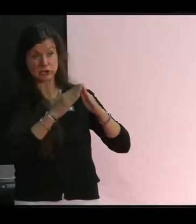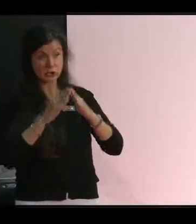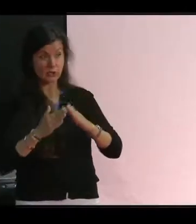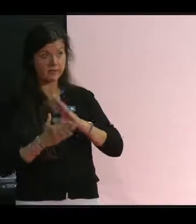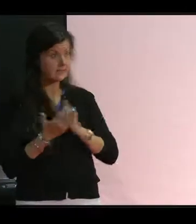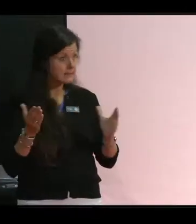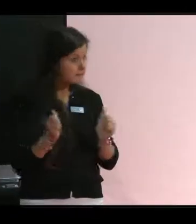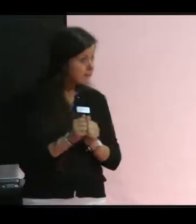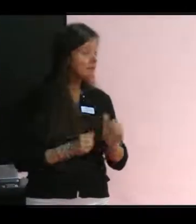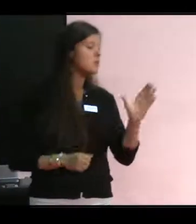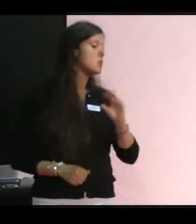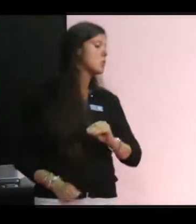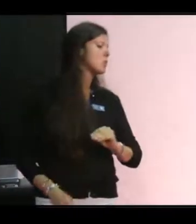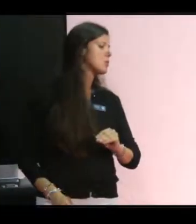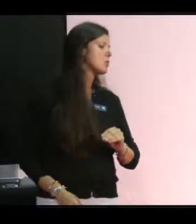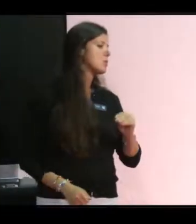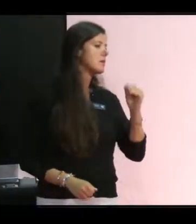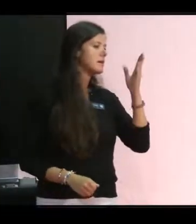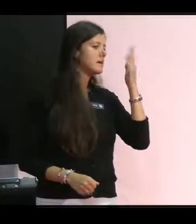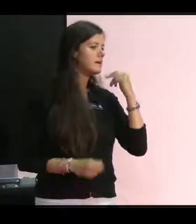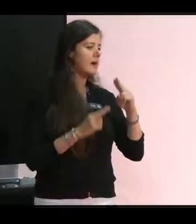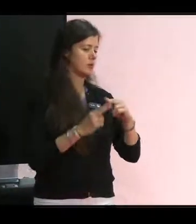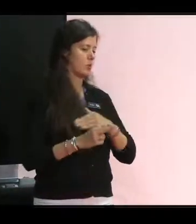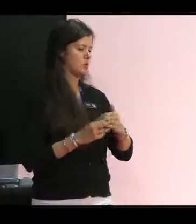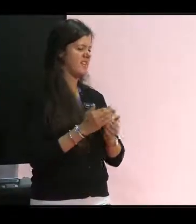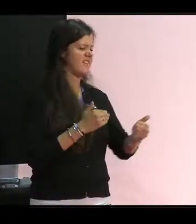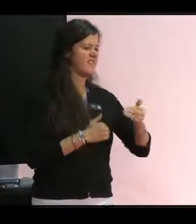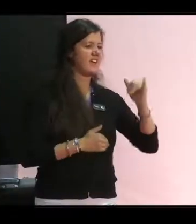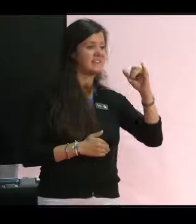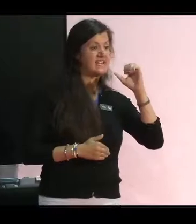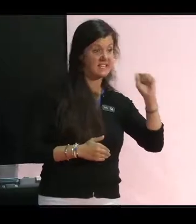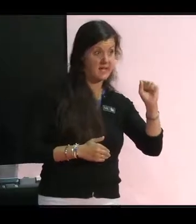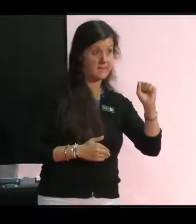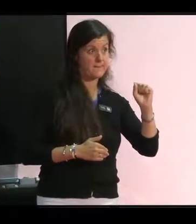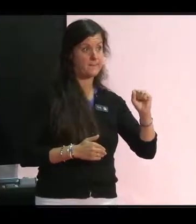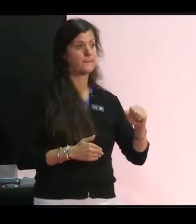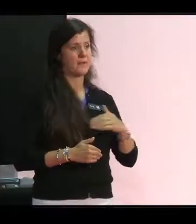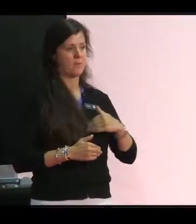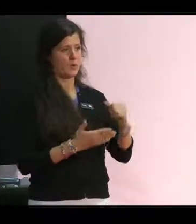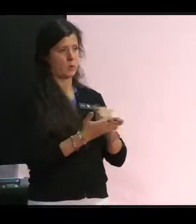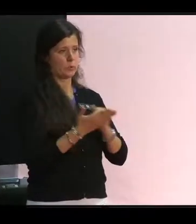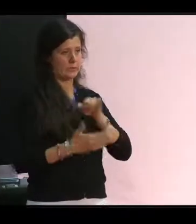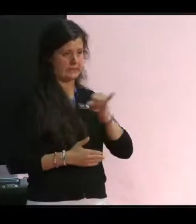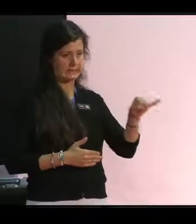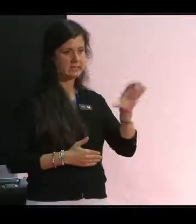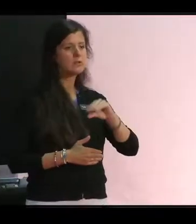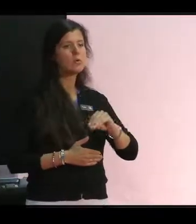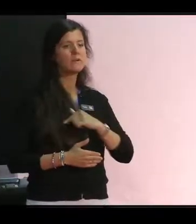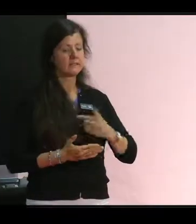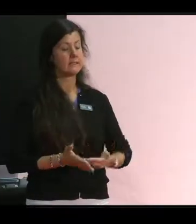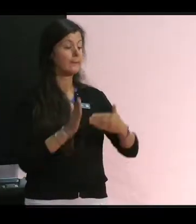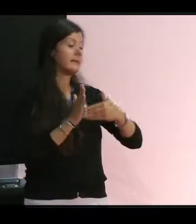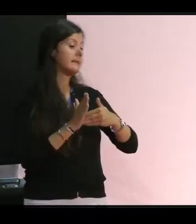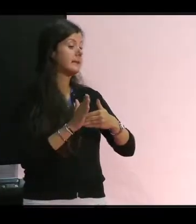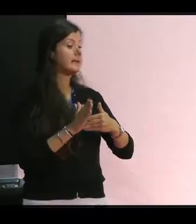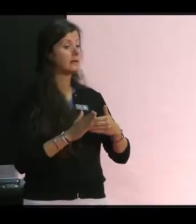så kan man höra av sig till oss på Instagram, liksom våra nationella Instagram. Och så kan vi hjälpa